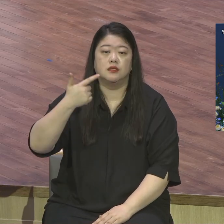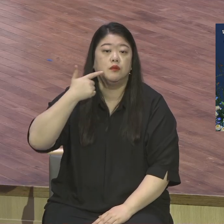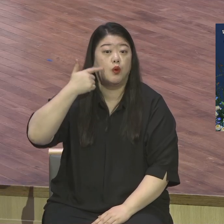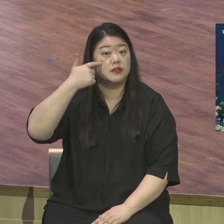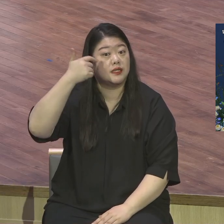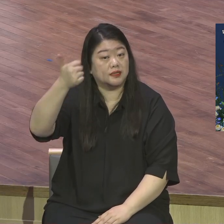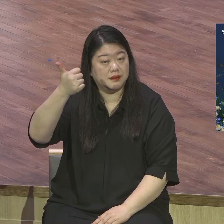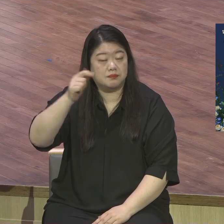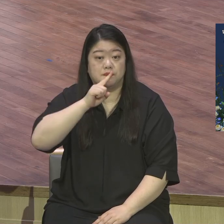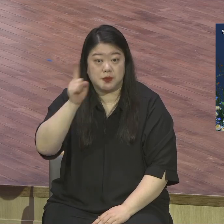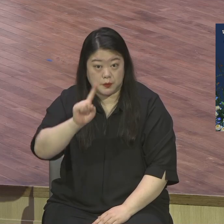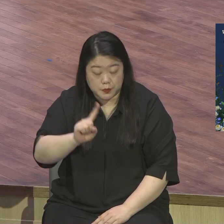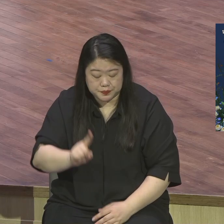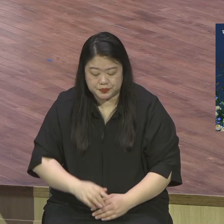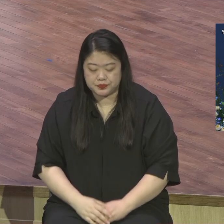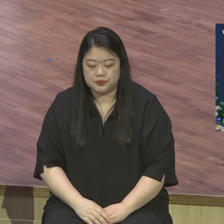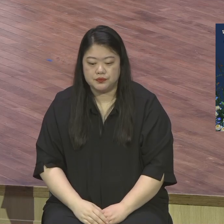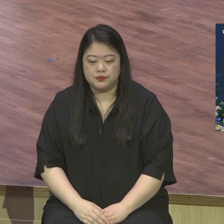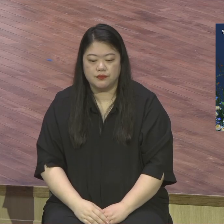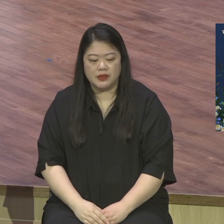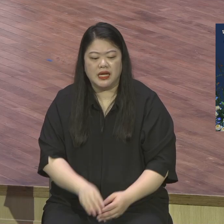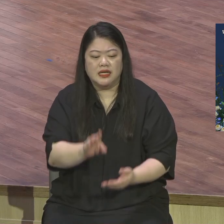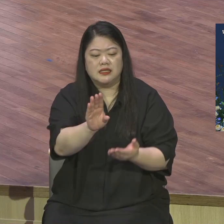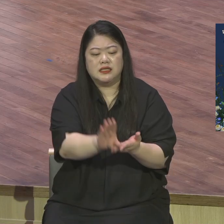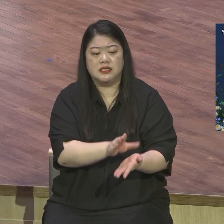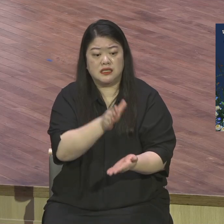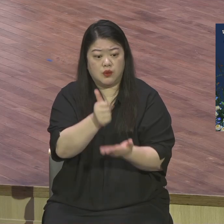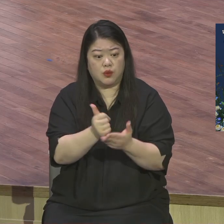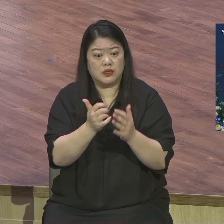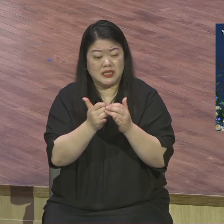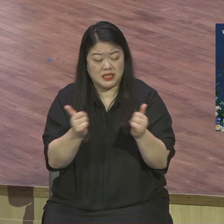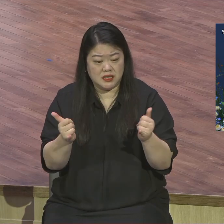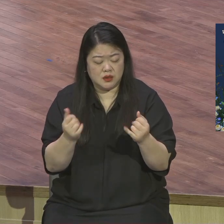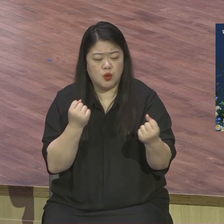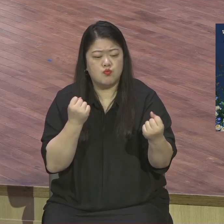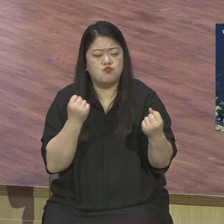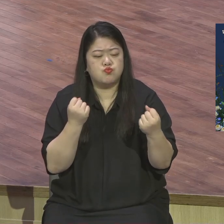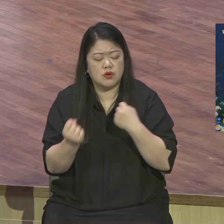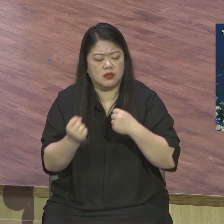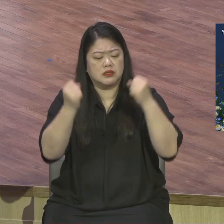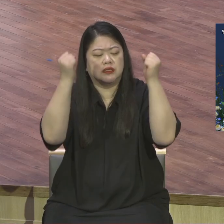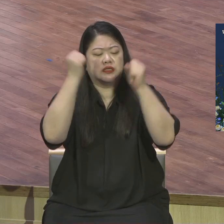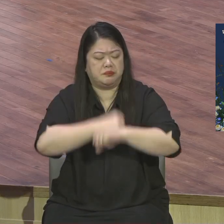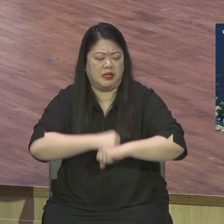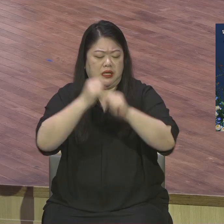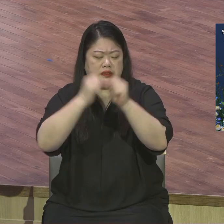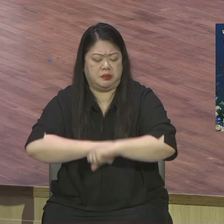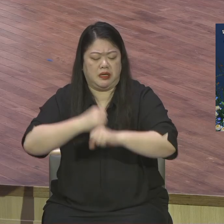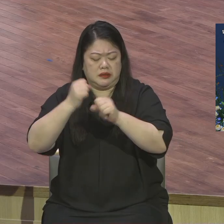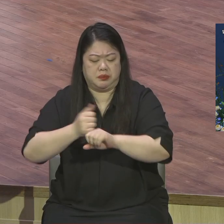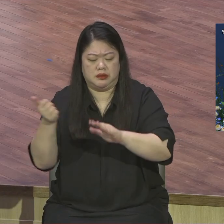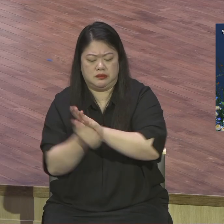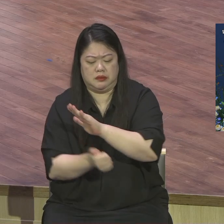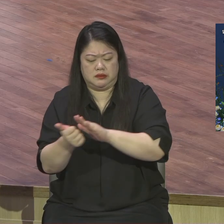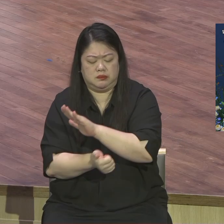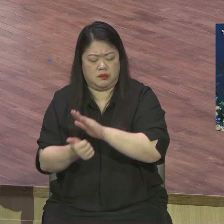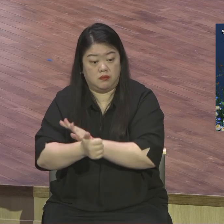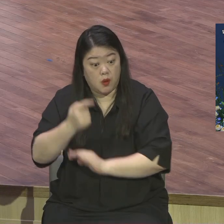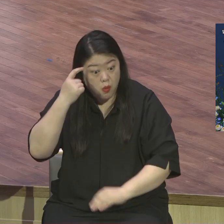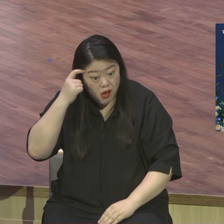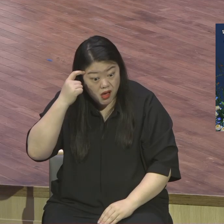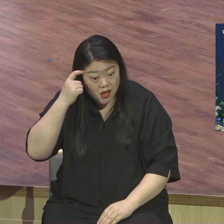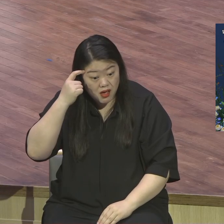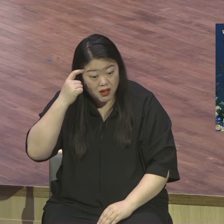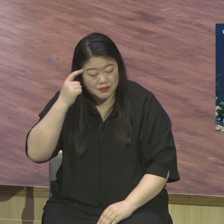모든 실패는 예배 영광을 경험하지 못한 데서 기인한다. 그랬어요.